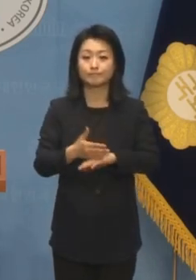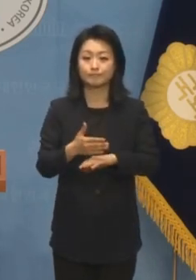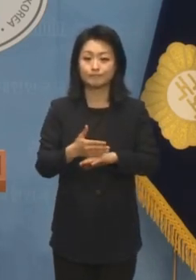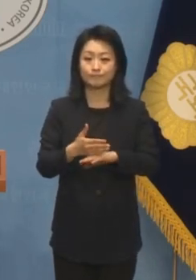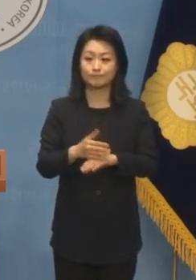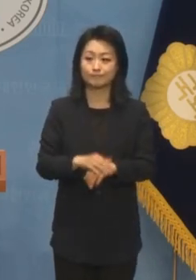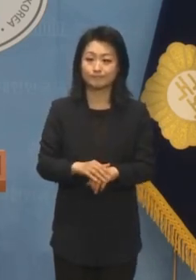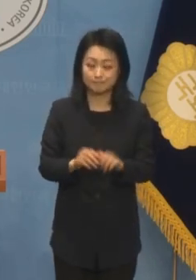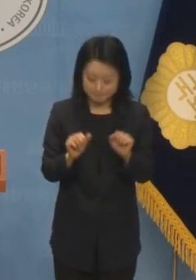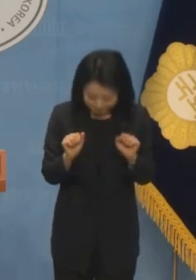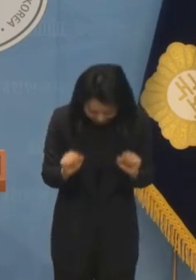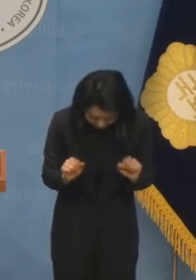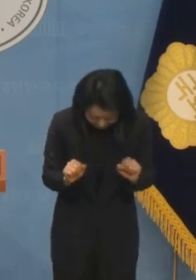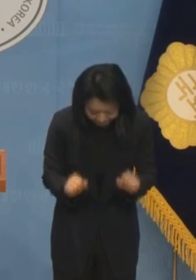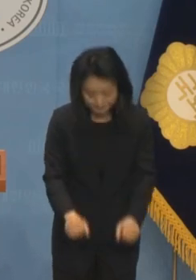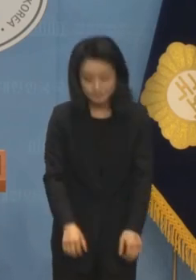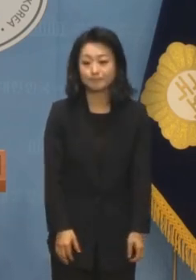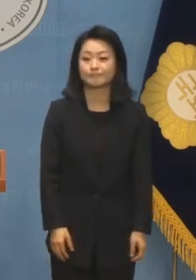감사합니다.